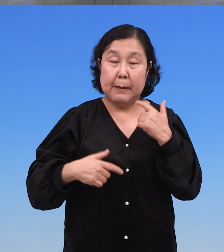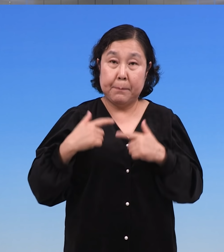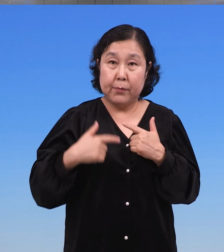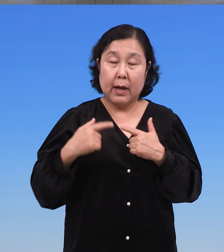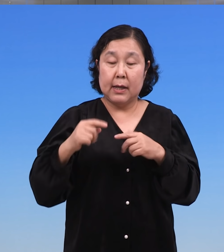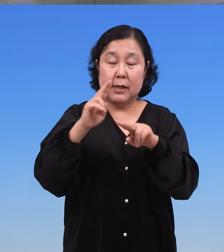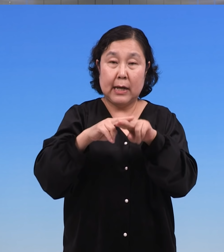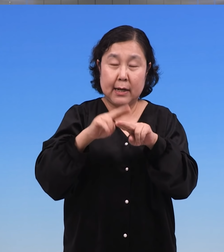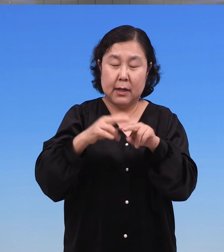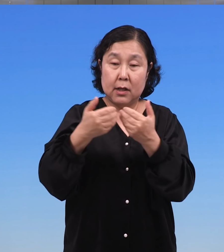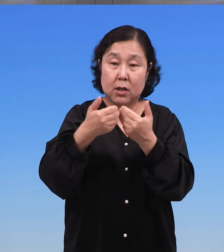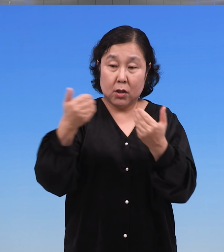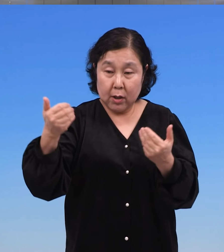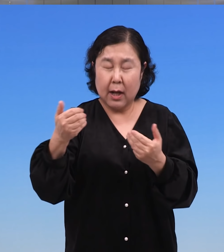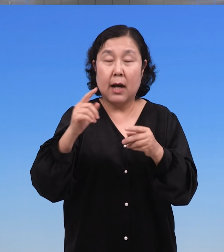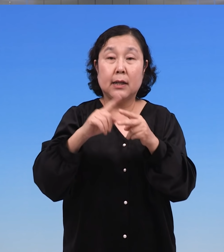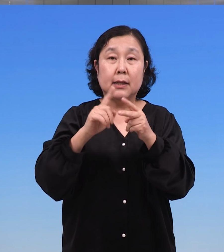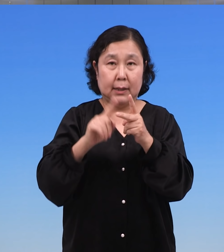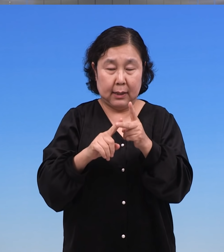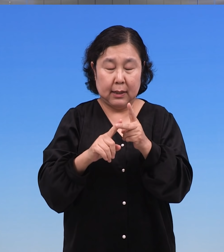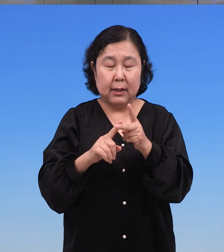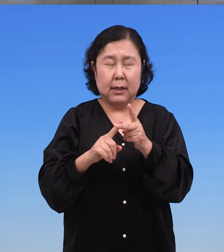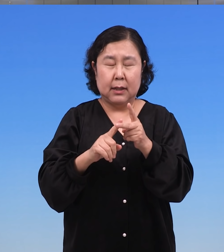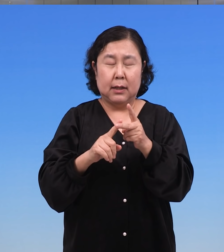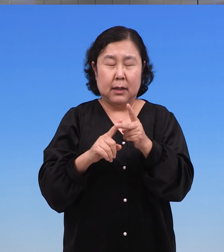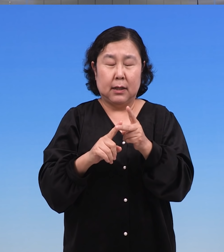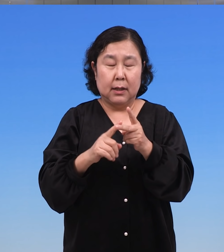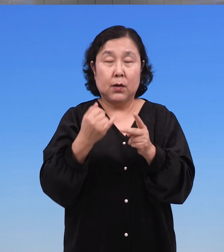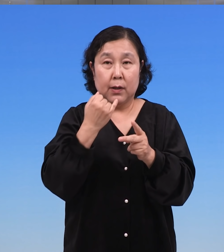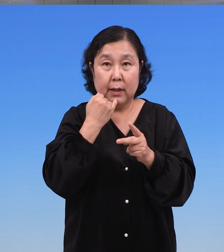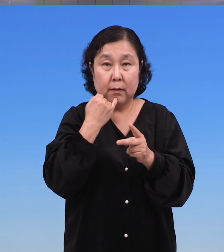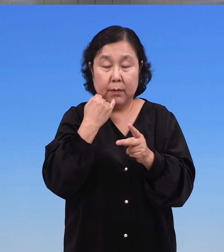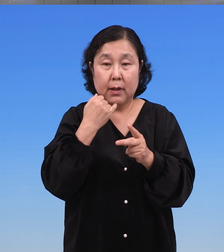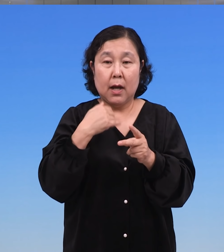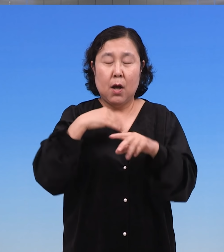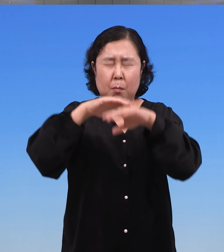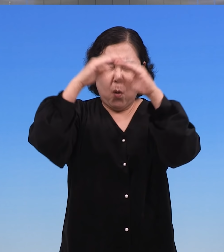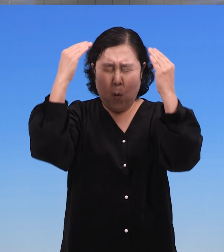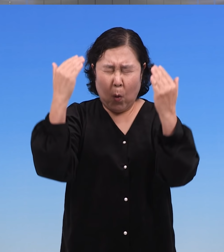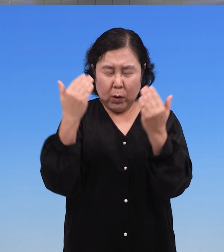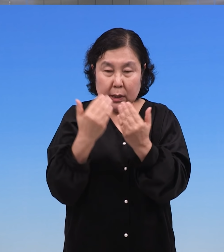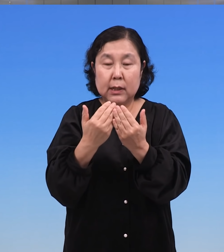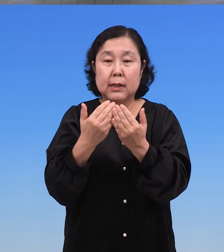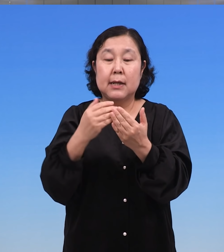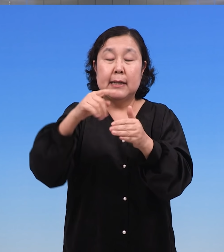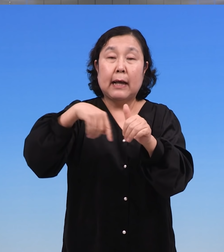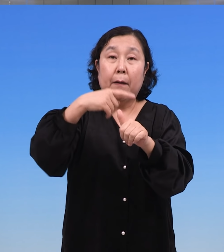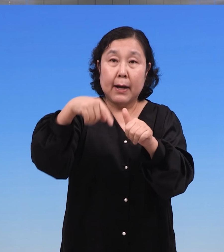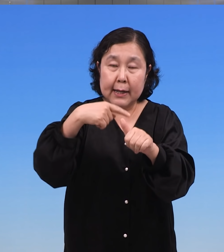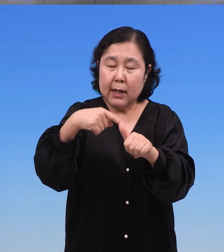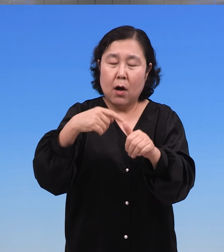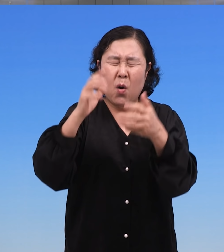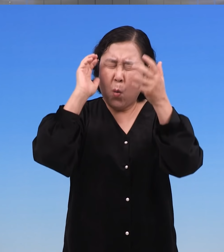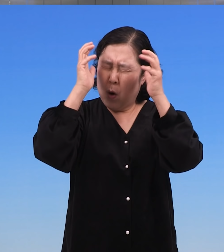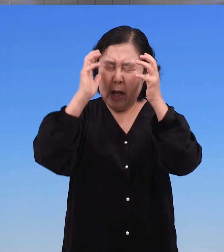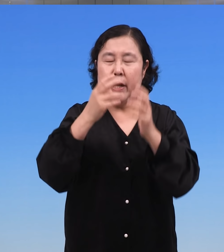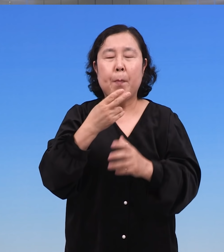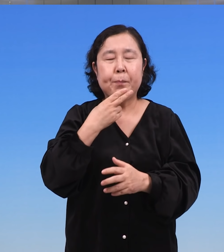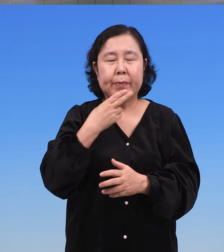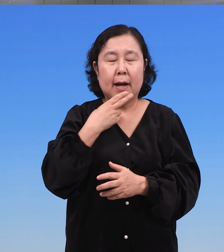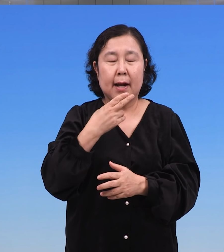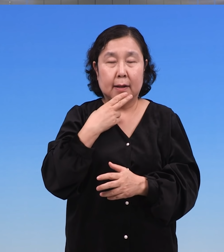기쁘게 이 자리를 떠나거나, 그래서 어떤 일도 혼란스럽게 일이 진행되지 않을 것이라는 확신을